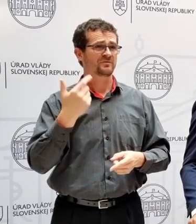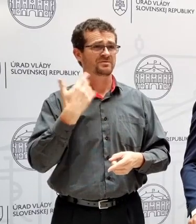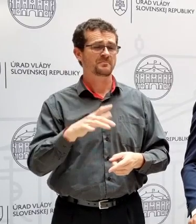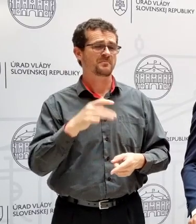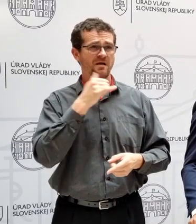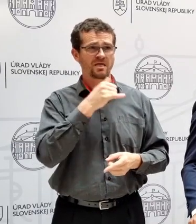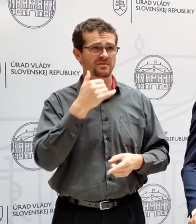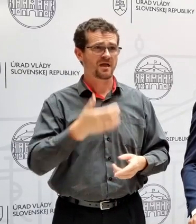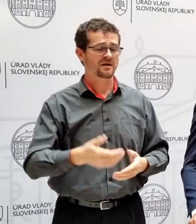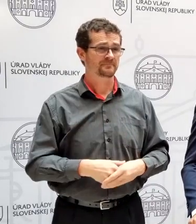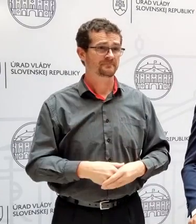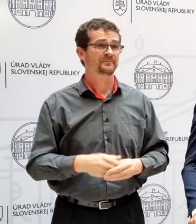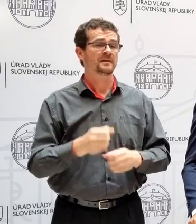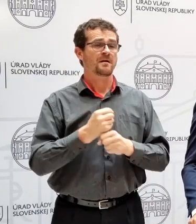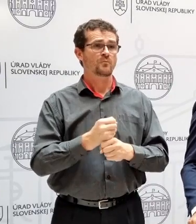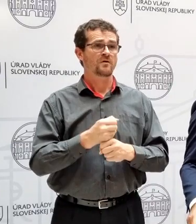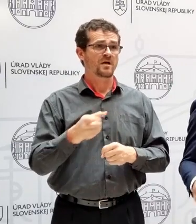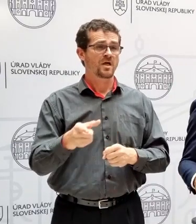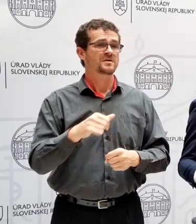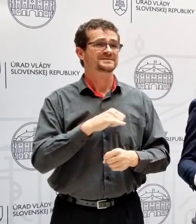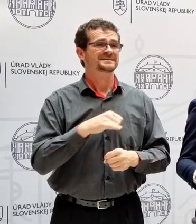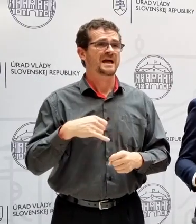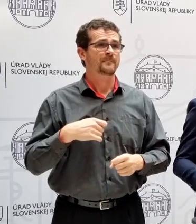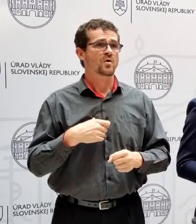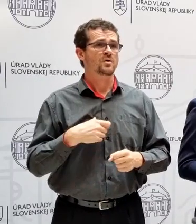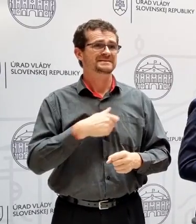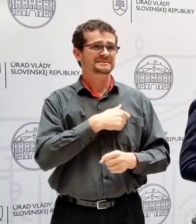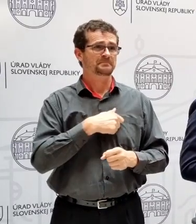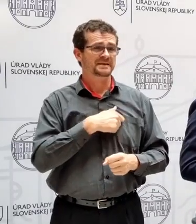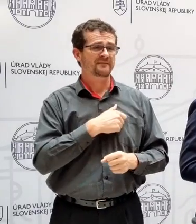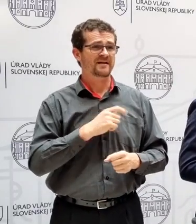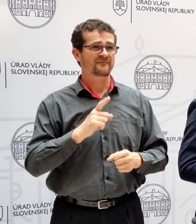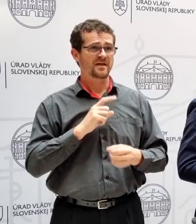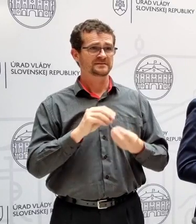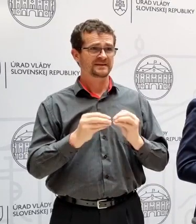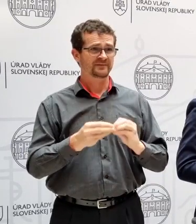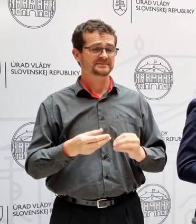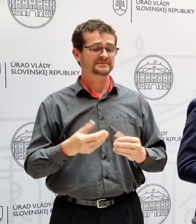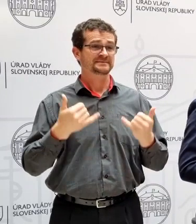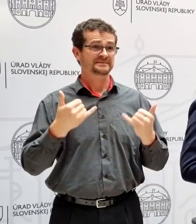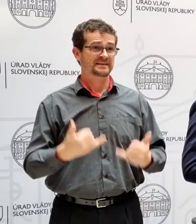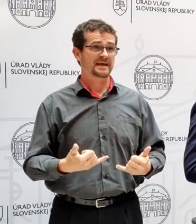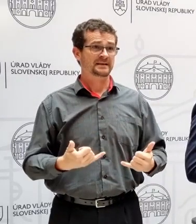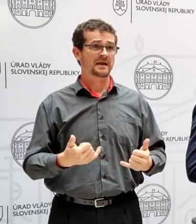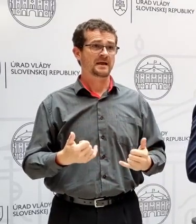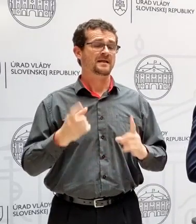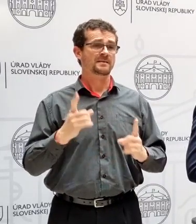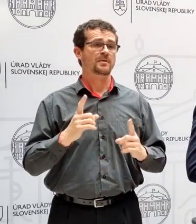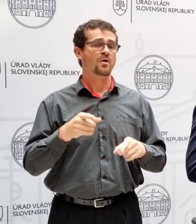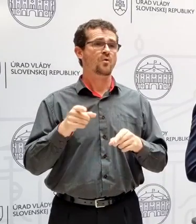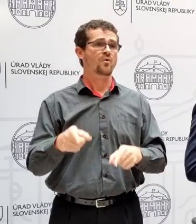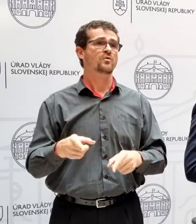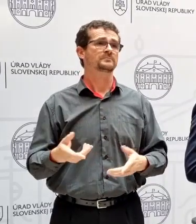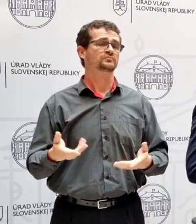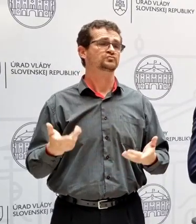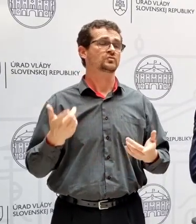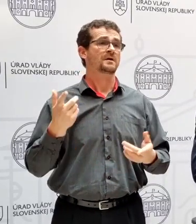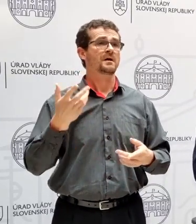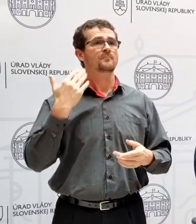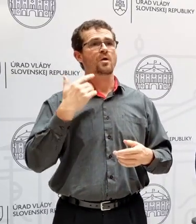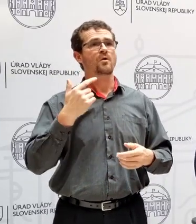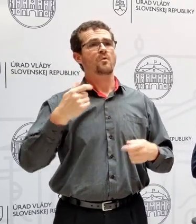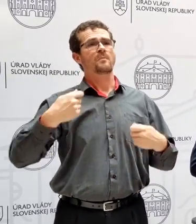len tak. Bojovali o to, aby si sami spravovali svoje vlastné veci a teraz zrazu by to nemalo byť o tom, že vtedy, keď